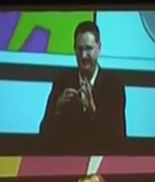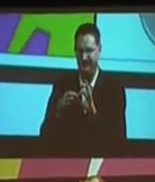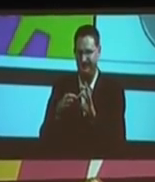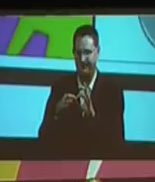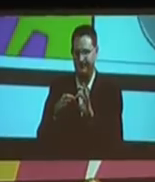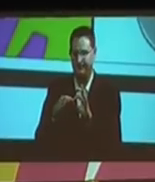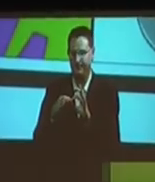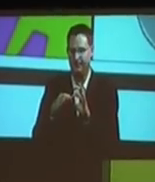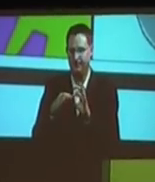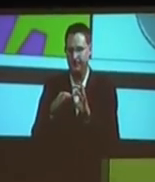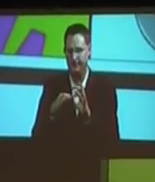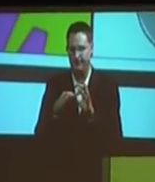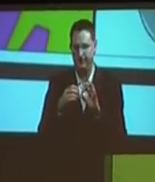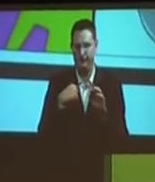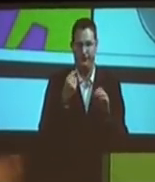die man gerne hätte.